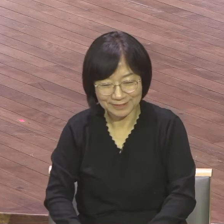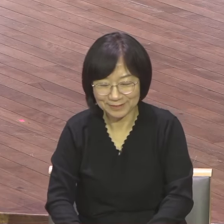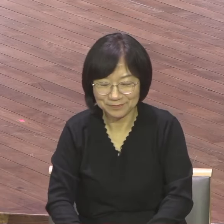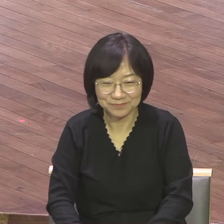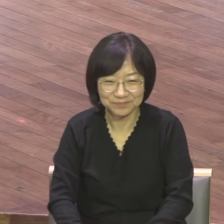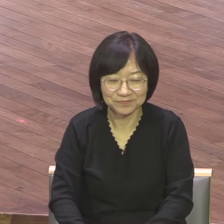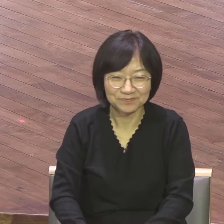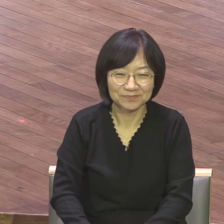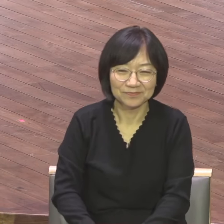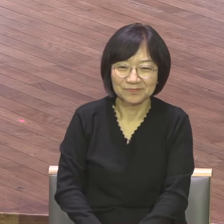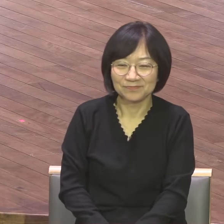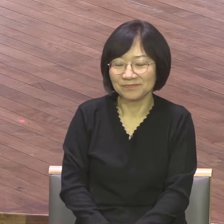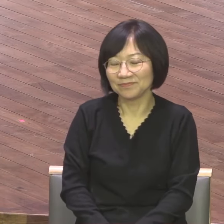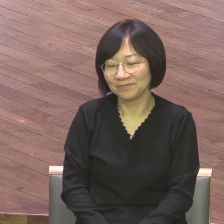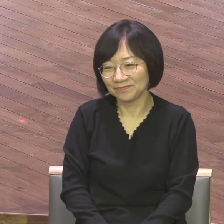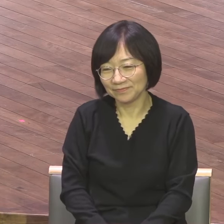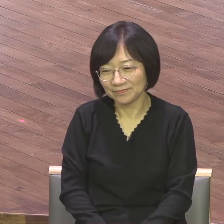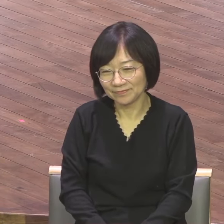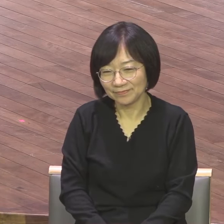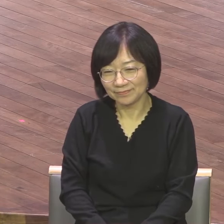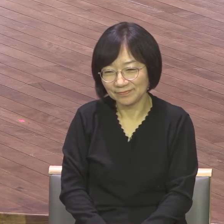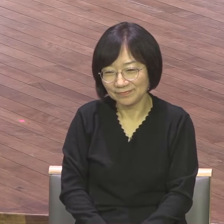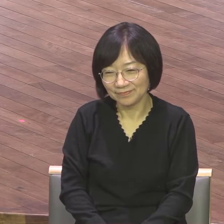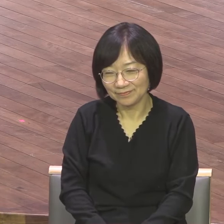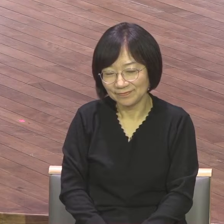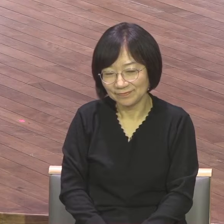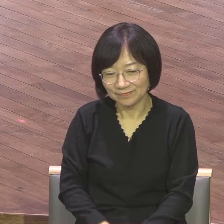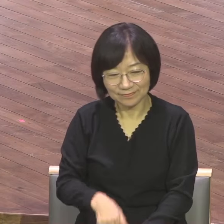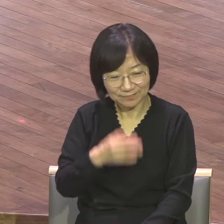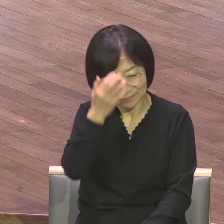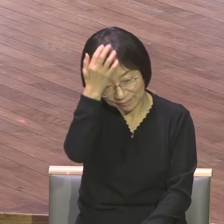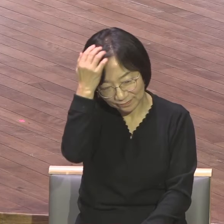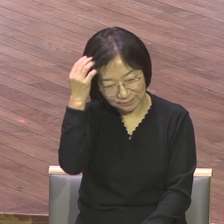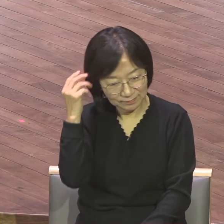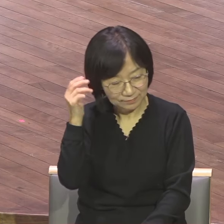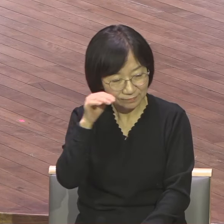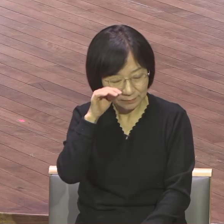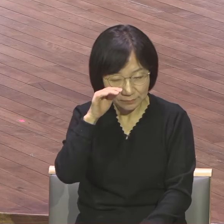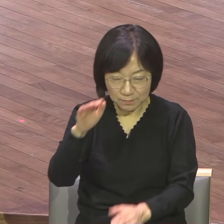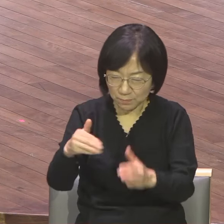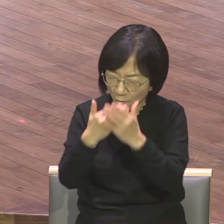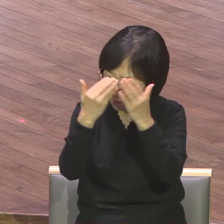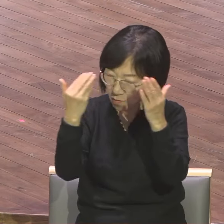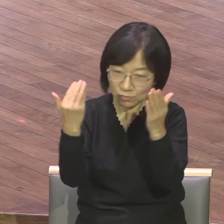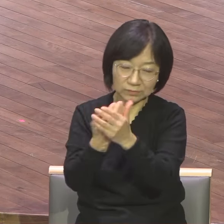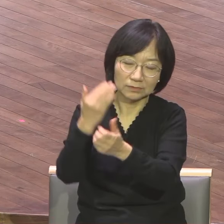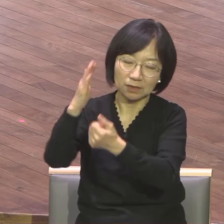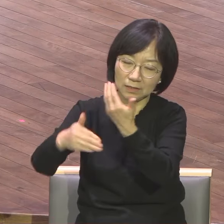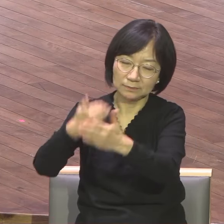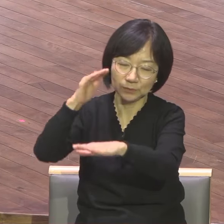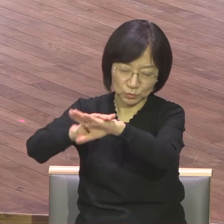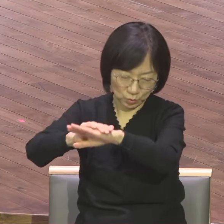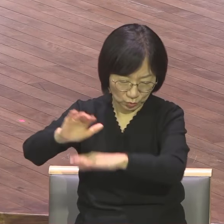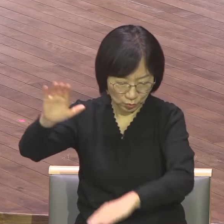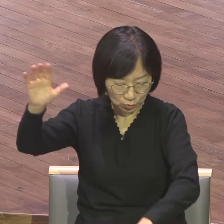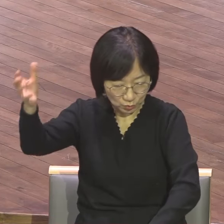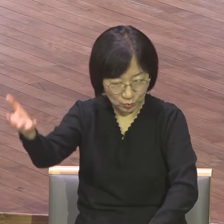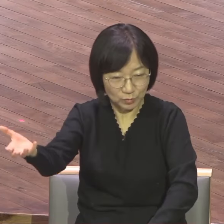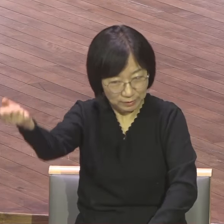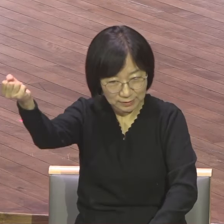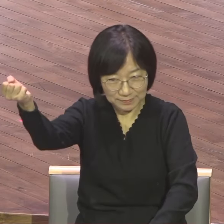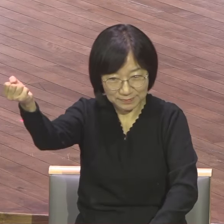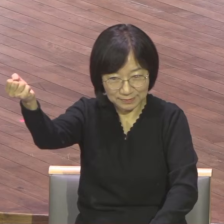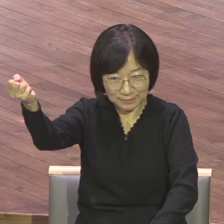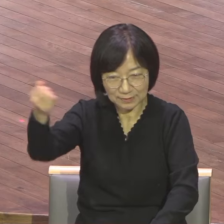여러분 모든 것이요 하나님 손에 있는 것이 내 손에 있다 생각하면 착각이에요. 착각이라고. 내게 내 것이